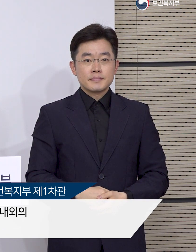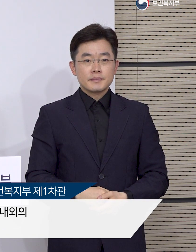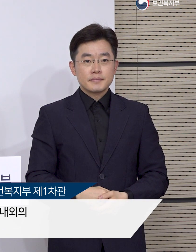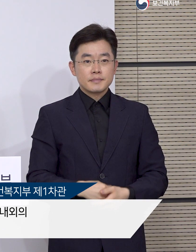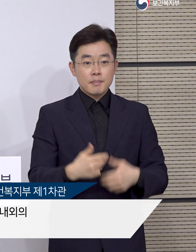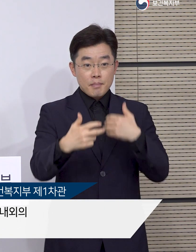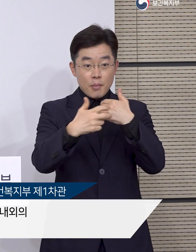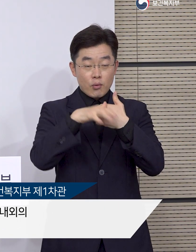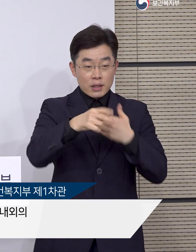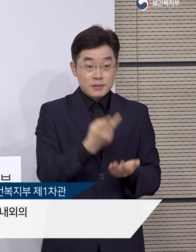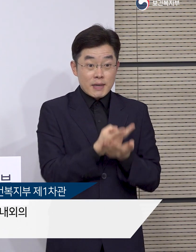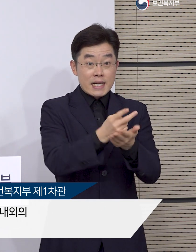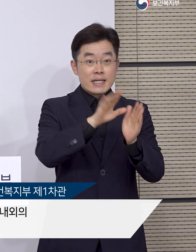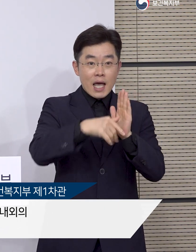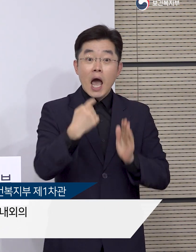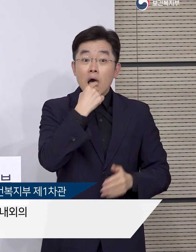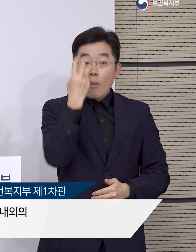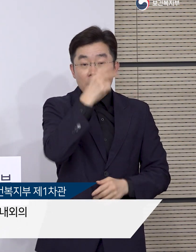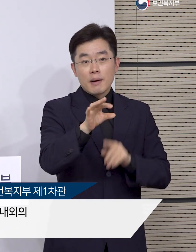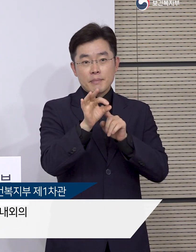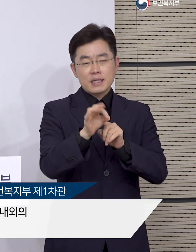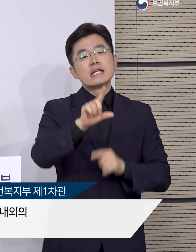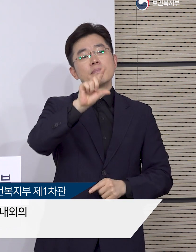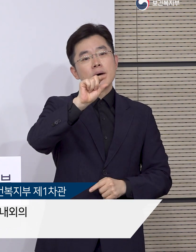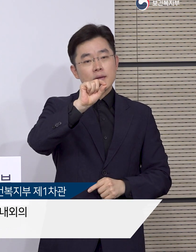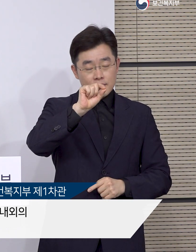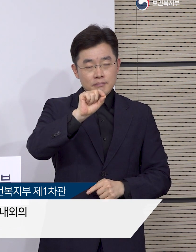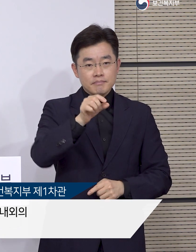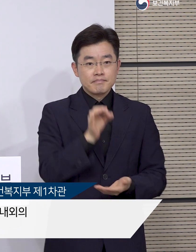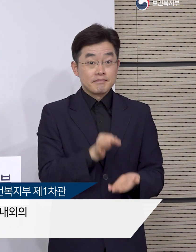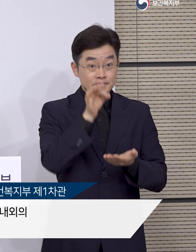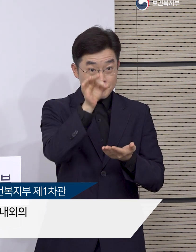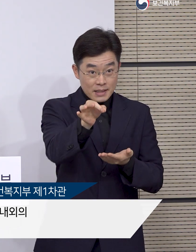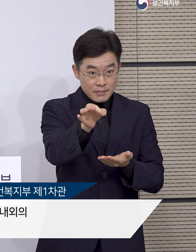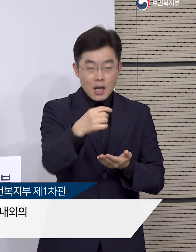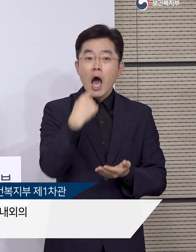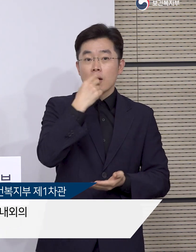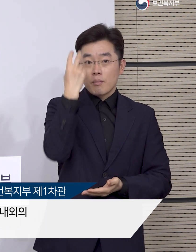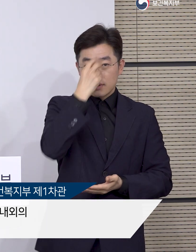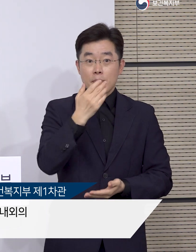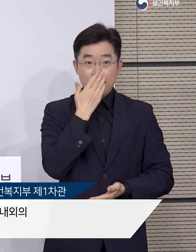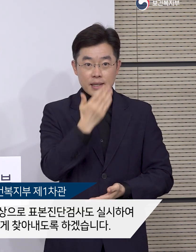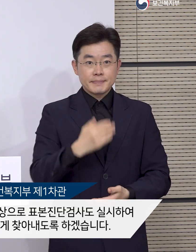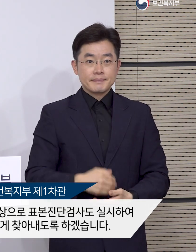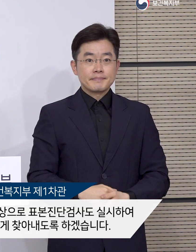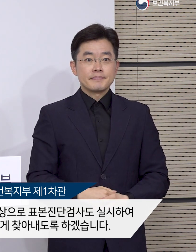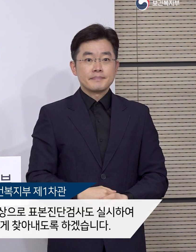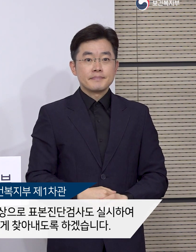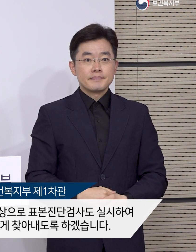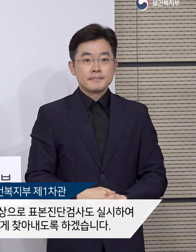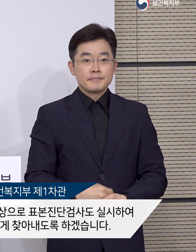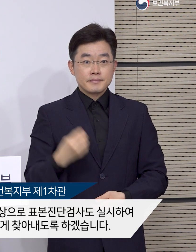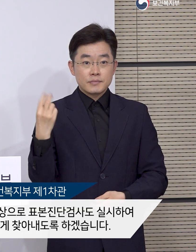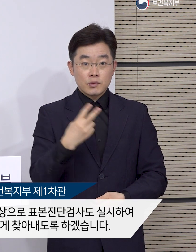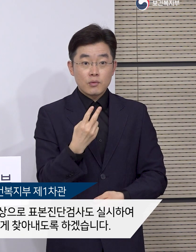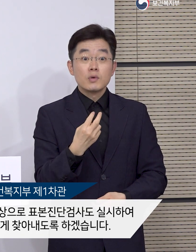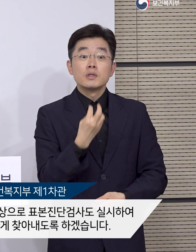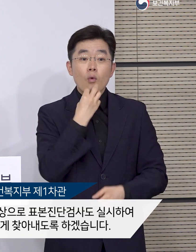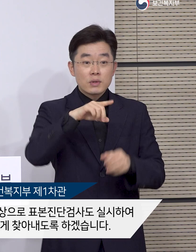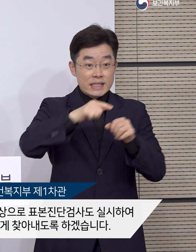환자는 1만 원 내외의 본인 부담금만 추가로 지불하면 됩니다. 이와 함께